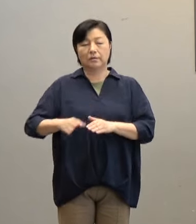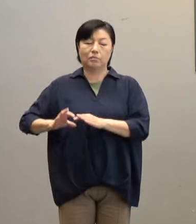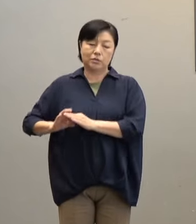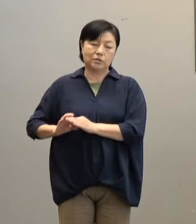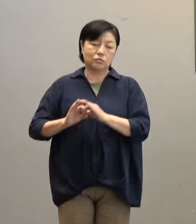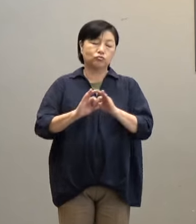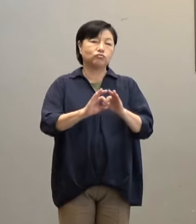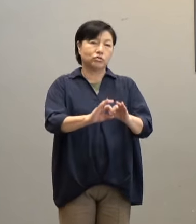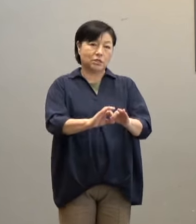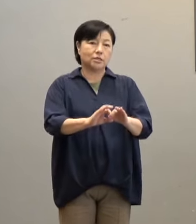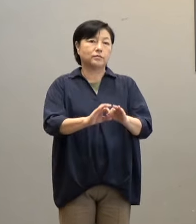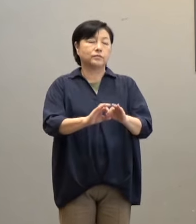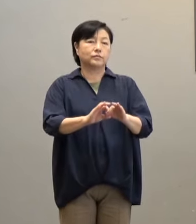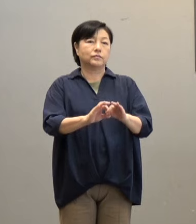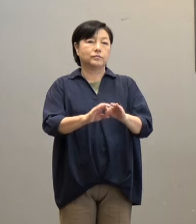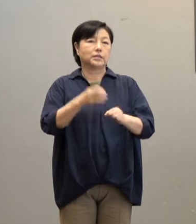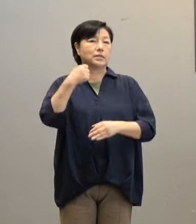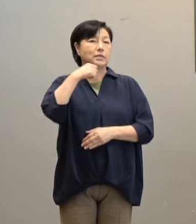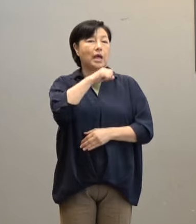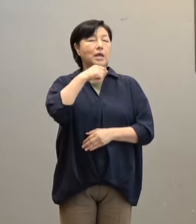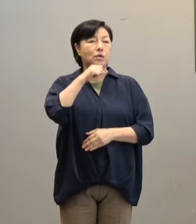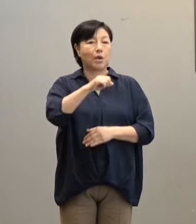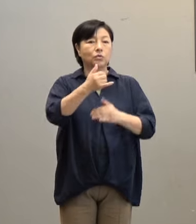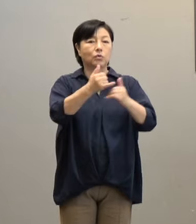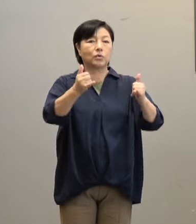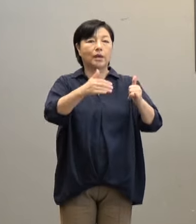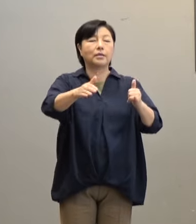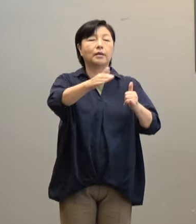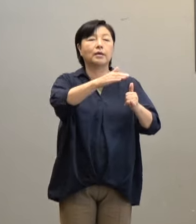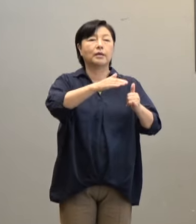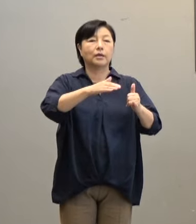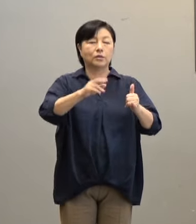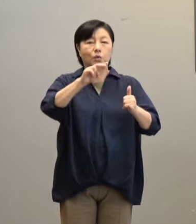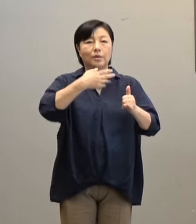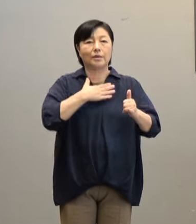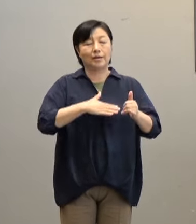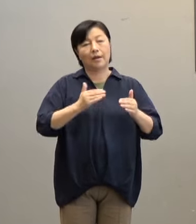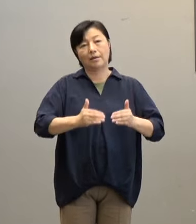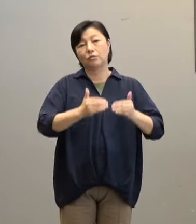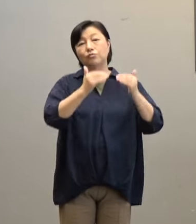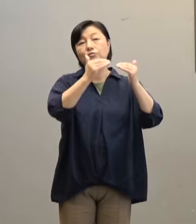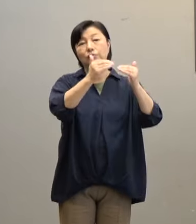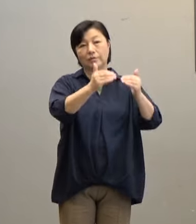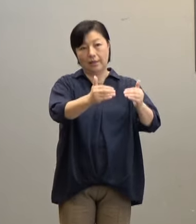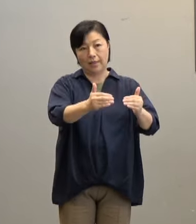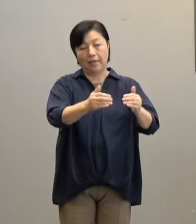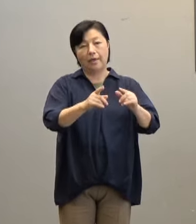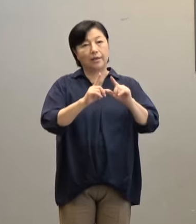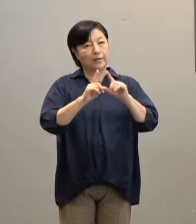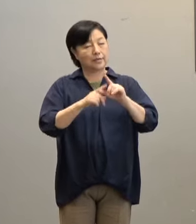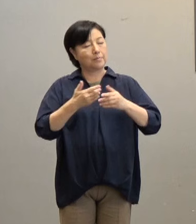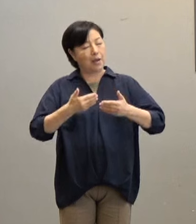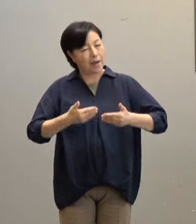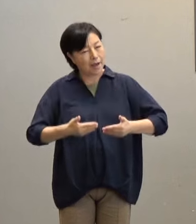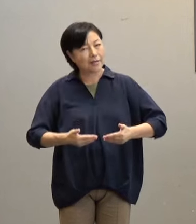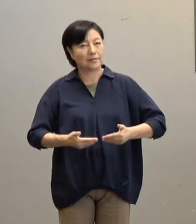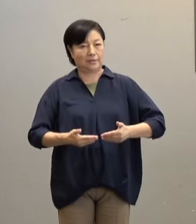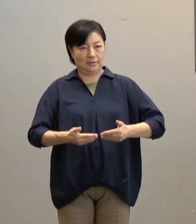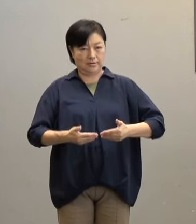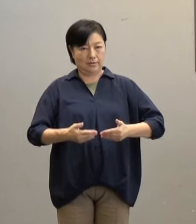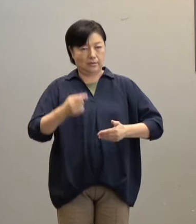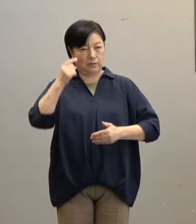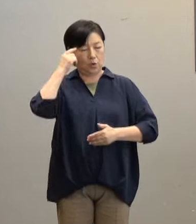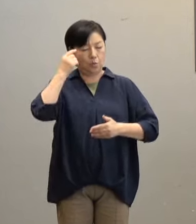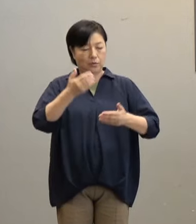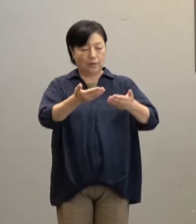ですね、台湾の方々のですねこう理解が進んでですね、まあ、千葉は安心だというふうに思っ